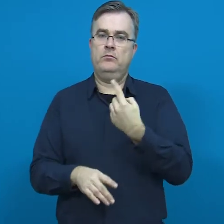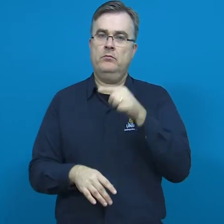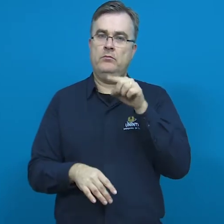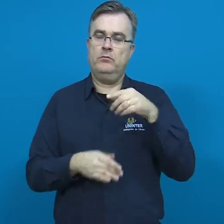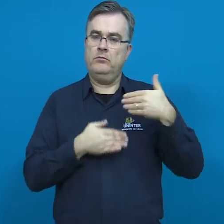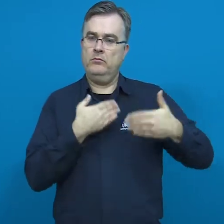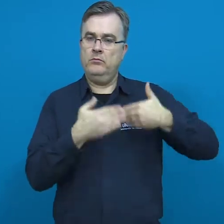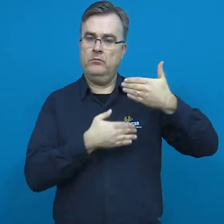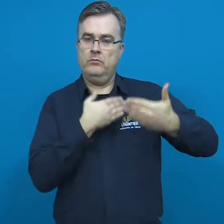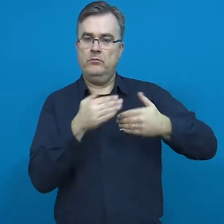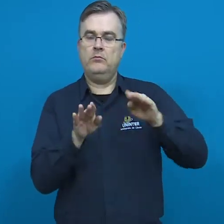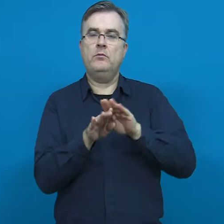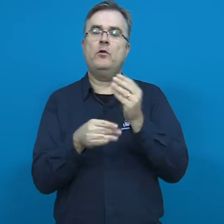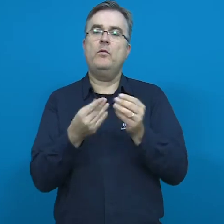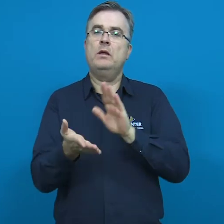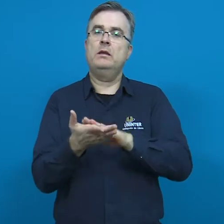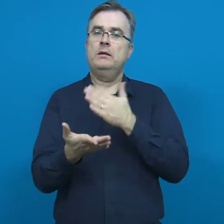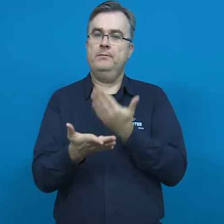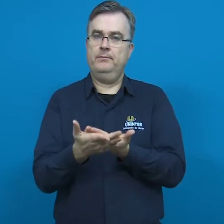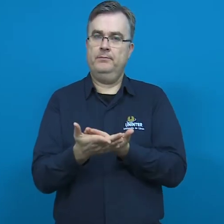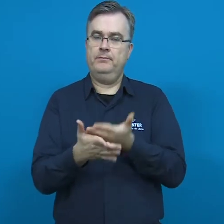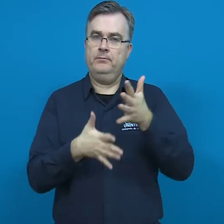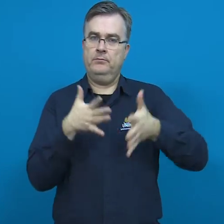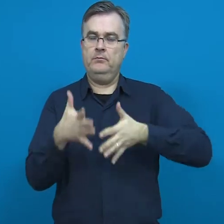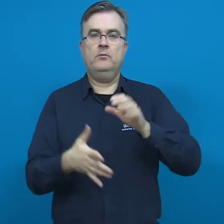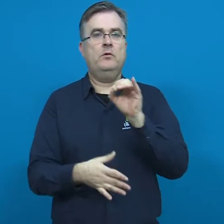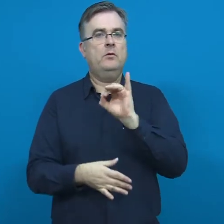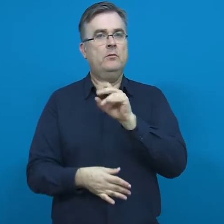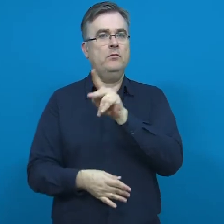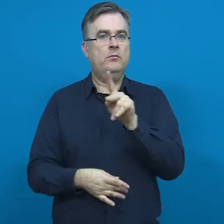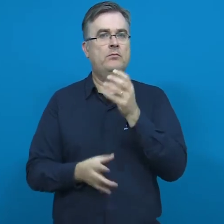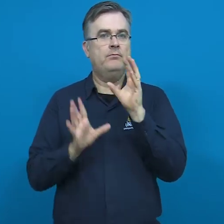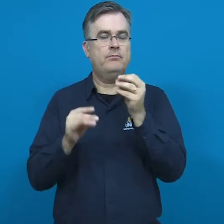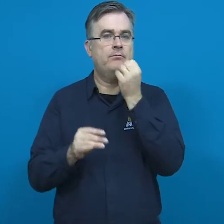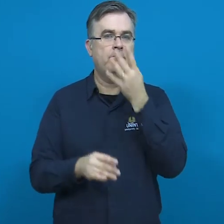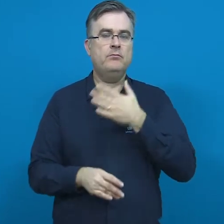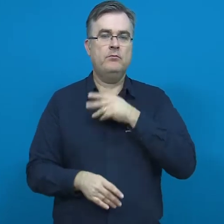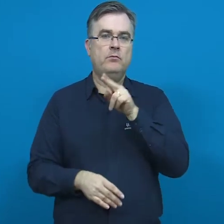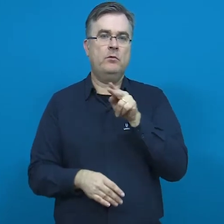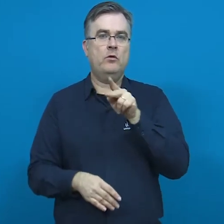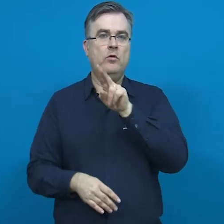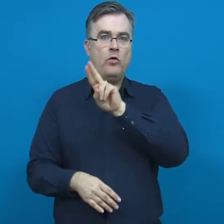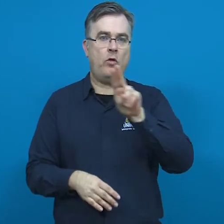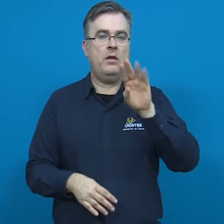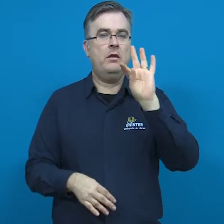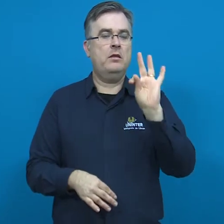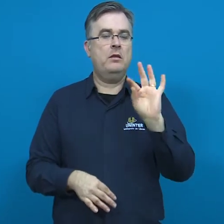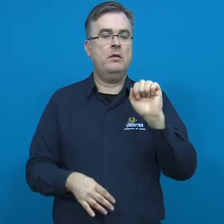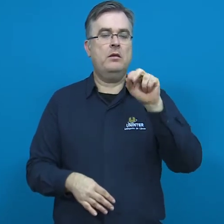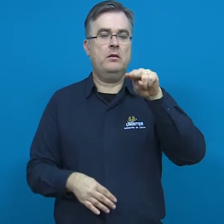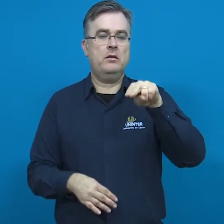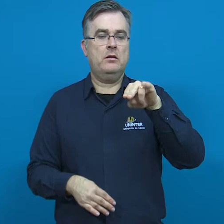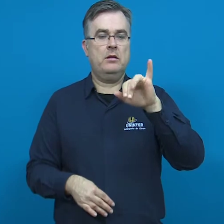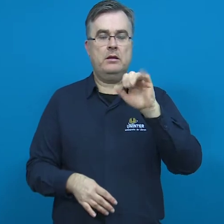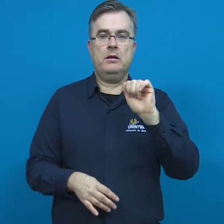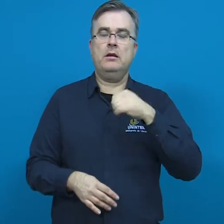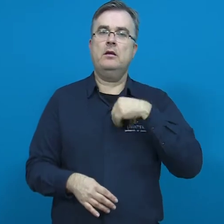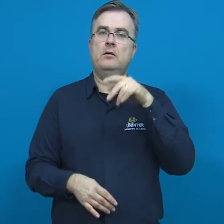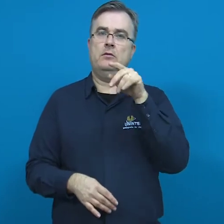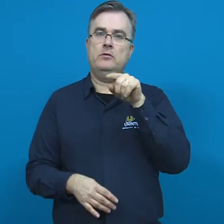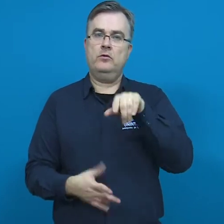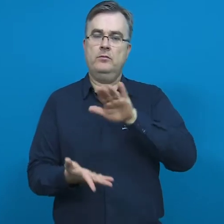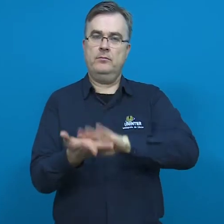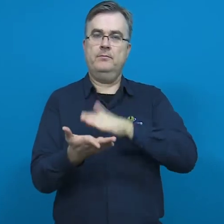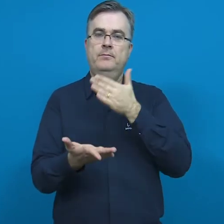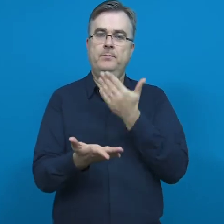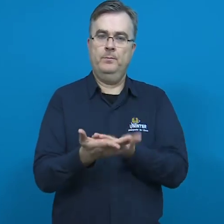para nós aí nessa trajetória dela também como intérprete de Libras. Olá, professores, tudo bem? Meu nome é Tânia, eu sou